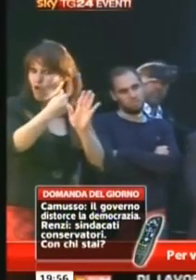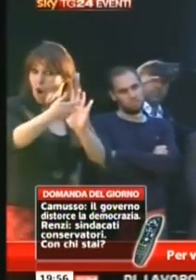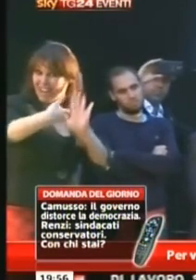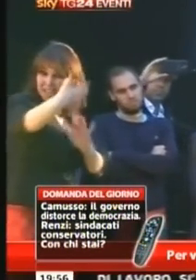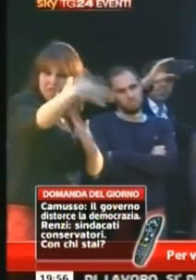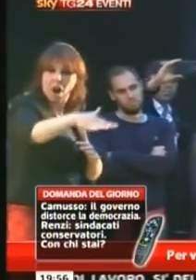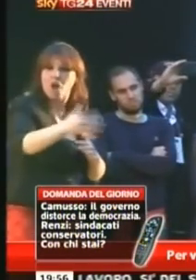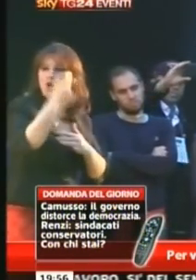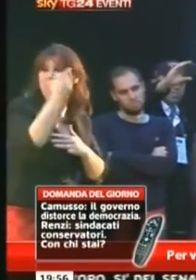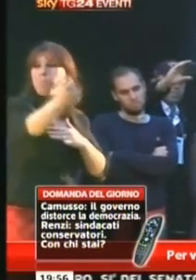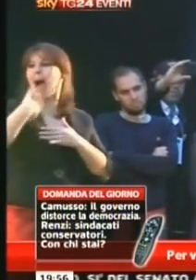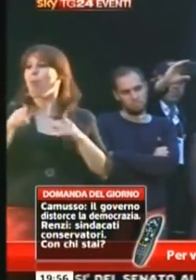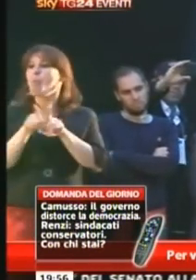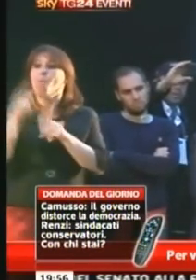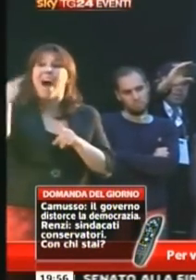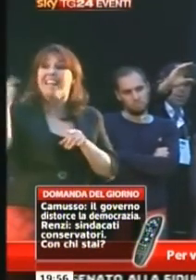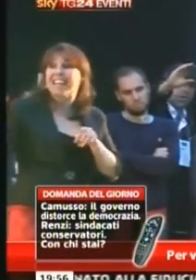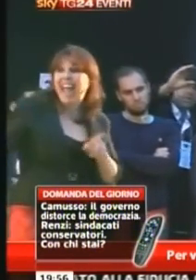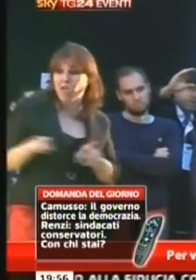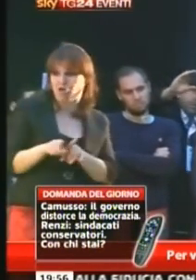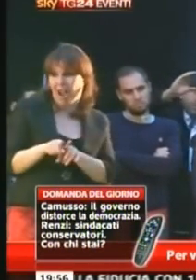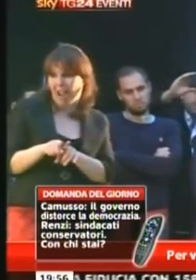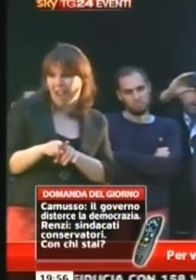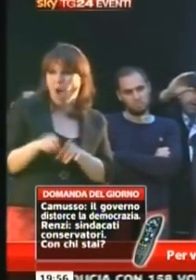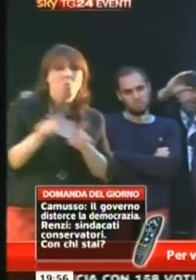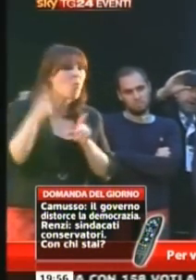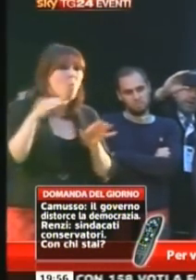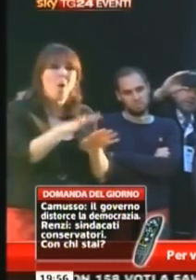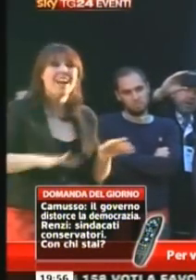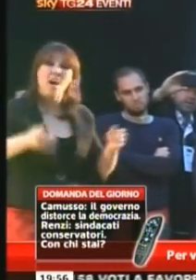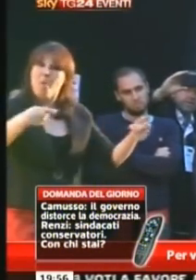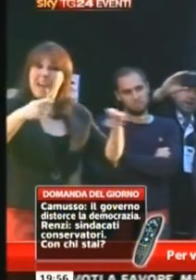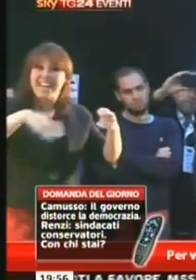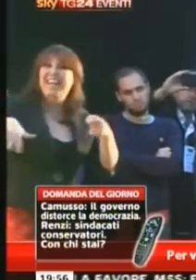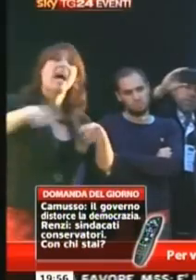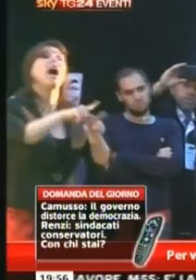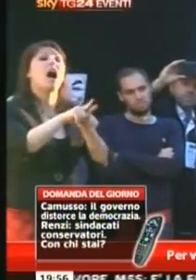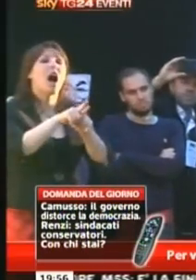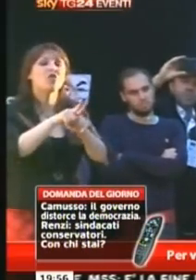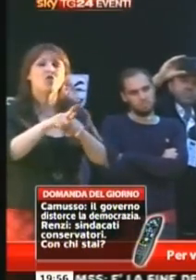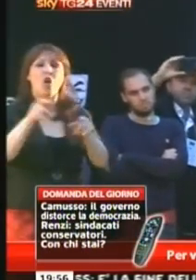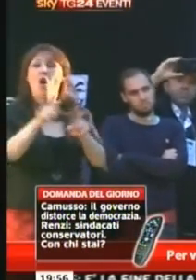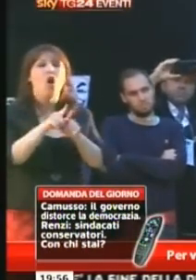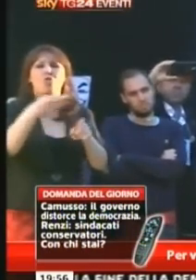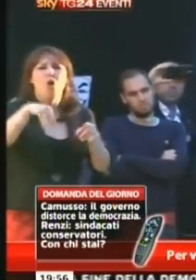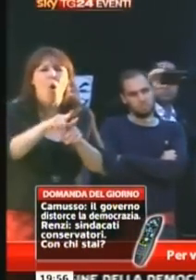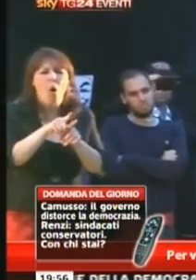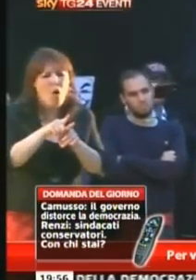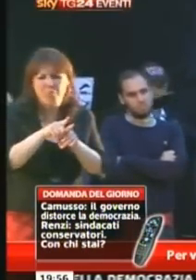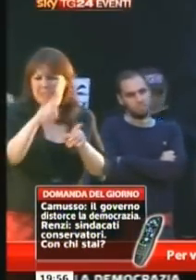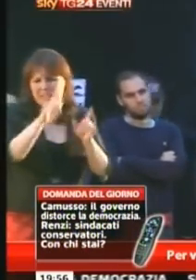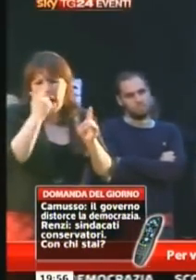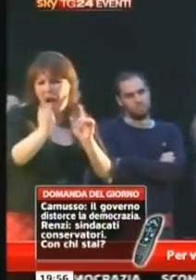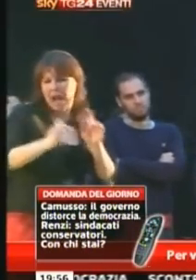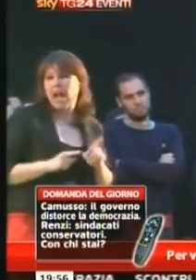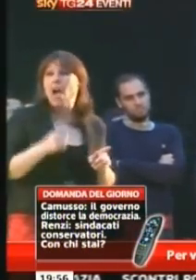ci mollano come la Grecia. Noi non siamo più appetibili come mercati, non siamo appetibili, i mercati nuovi sono il Messico, l'Unione